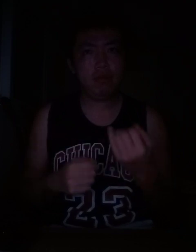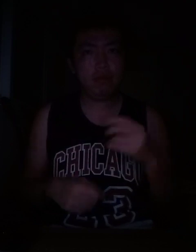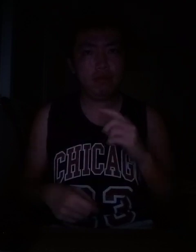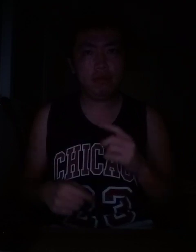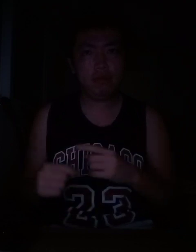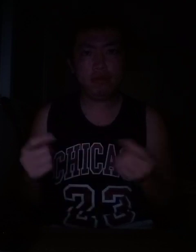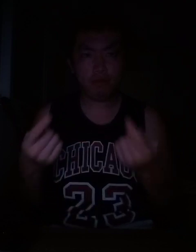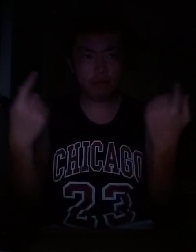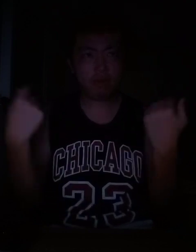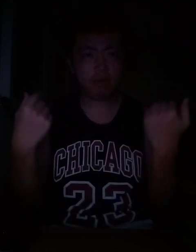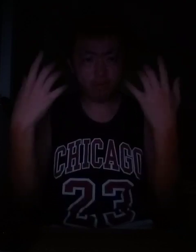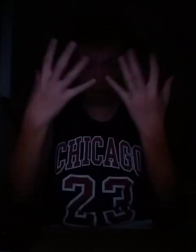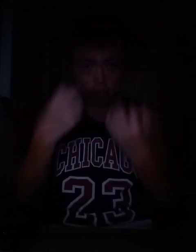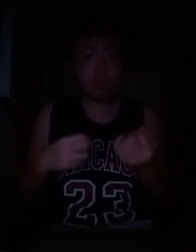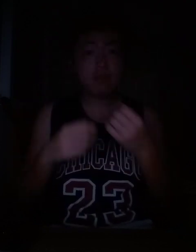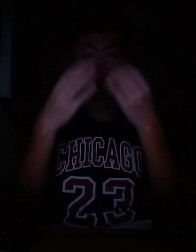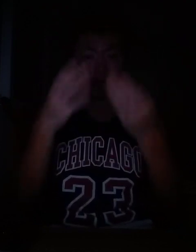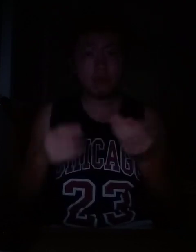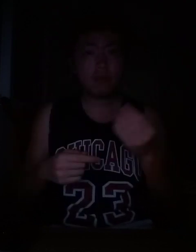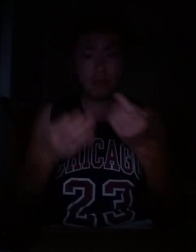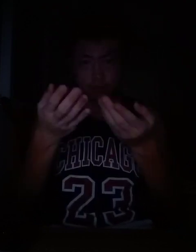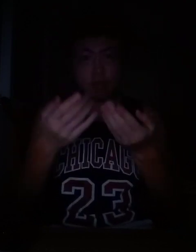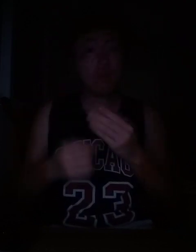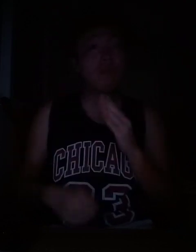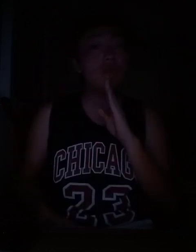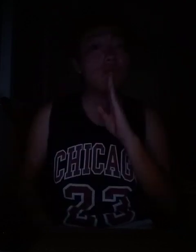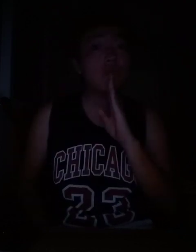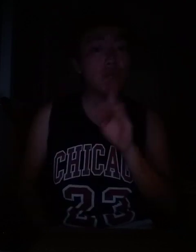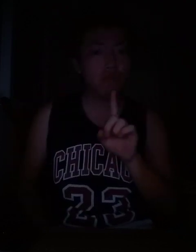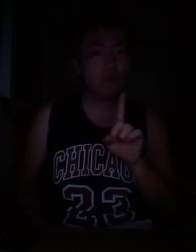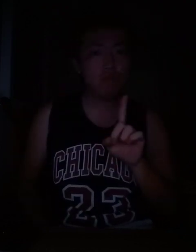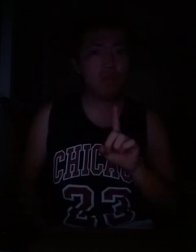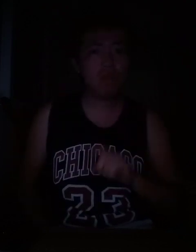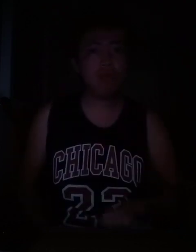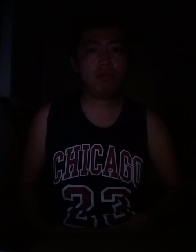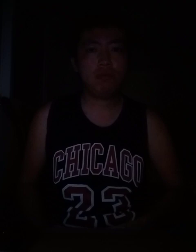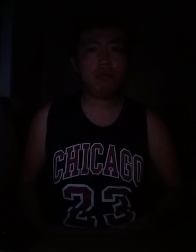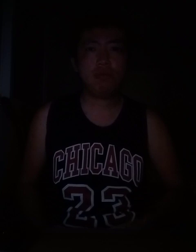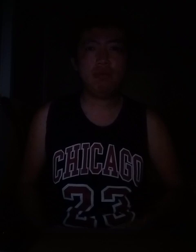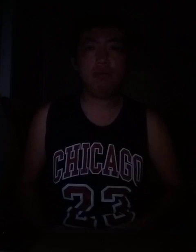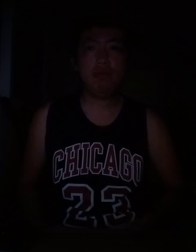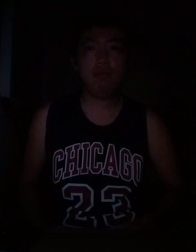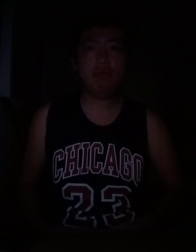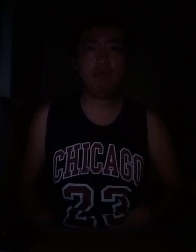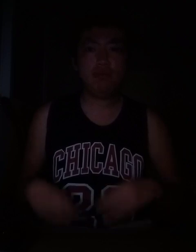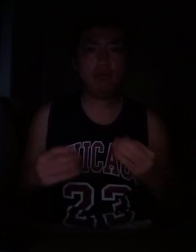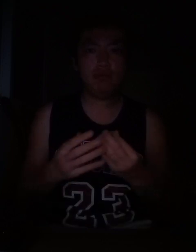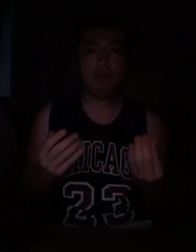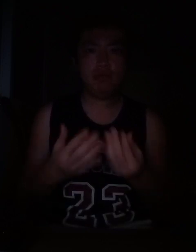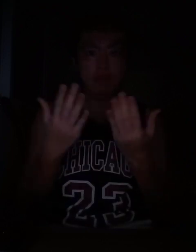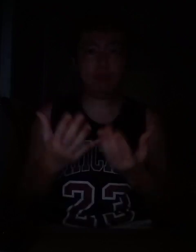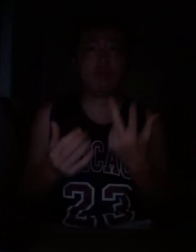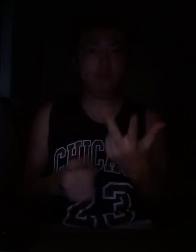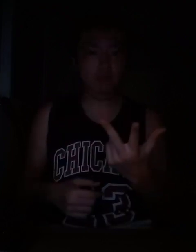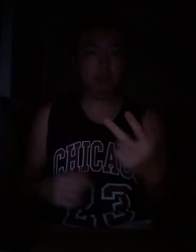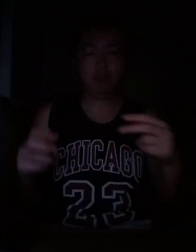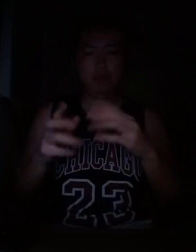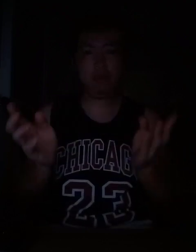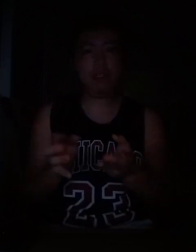뒤로 대원들이 많이 보이는데 거기는 몇 명이나 들어왔습니까? 네, 총 1,300여 명이